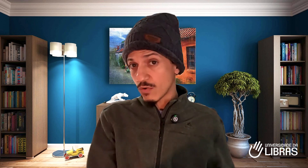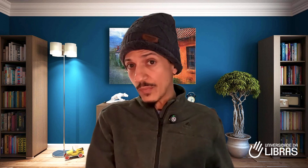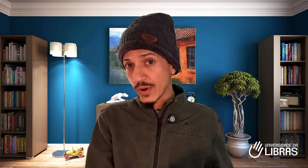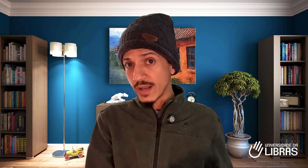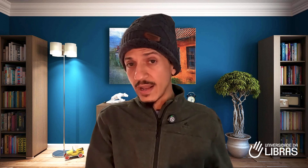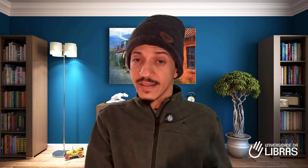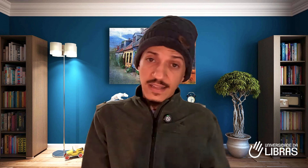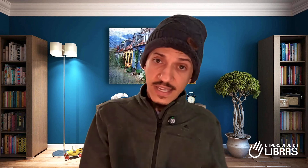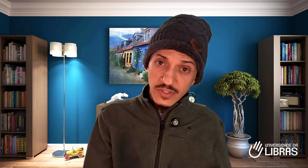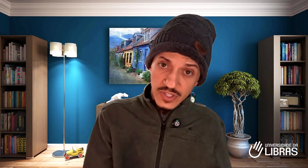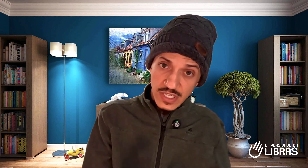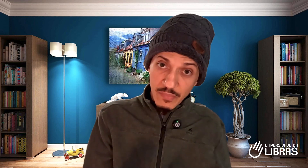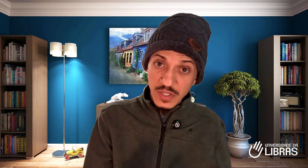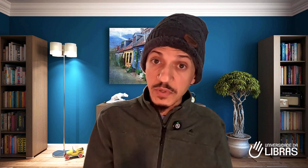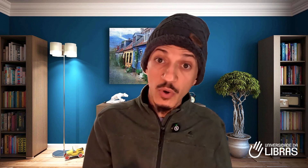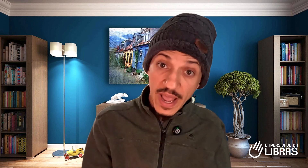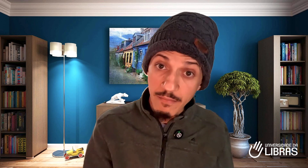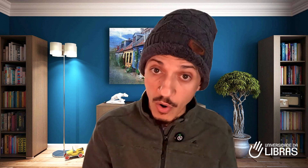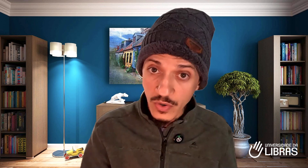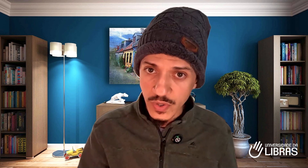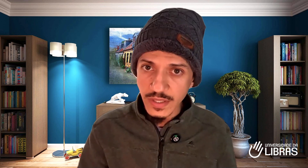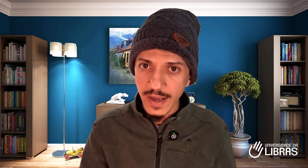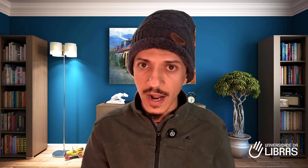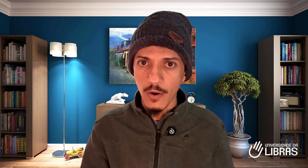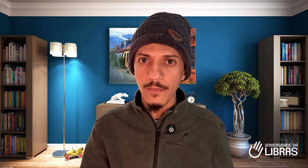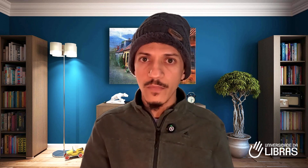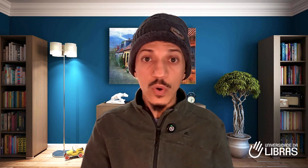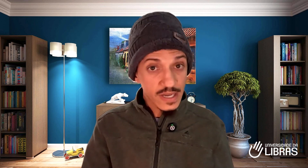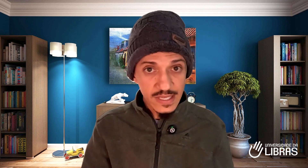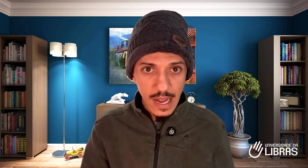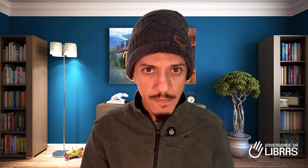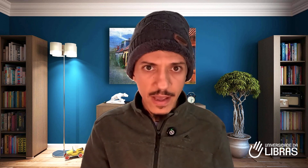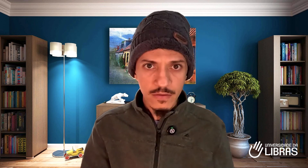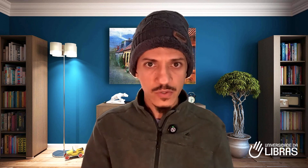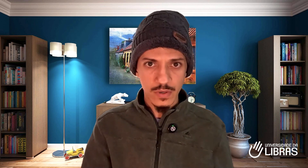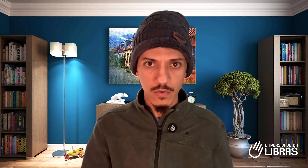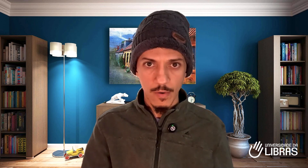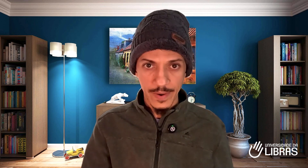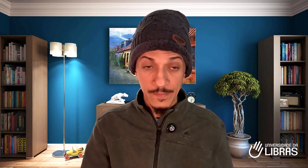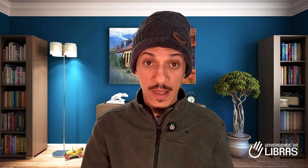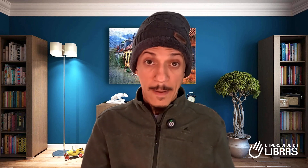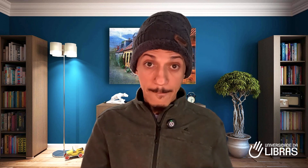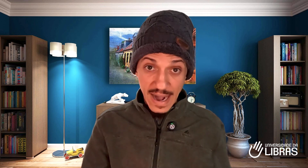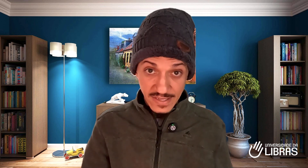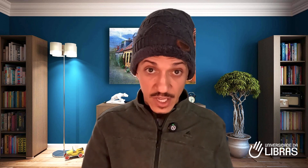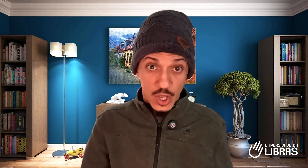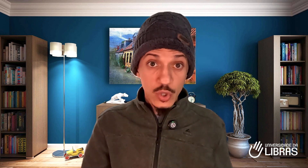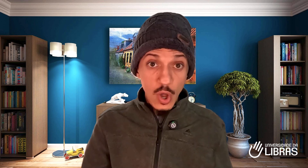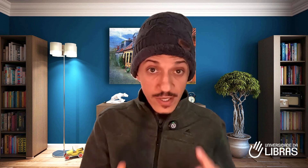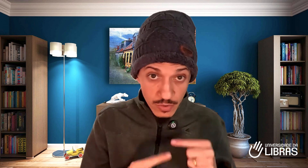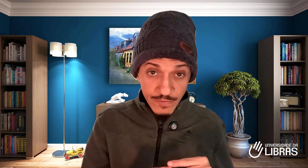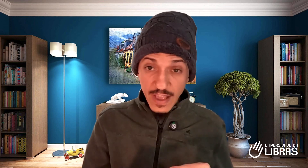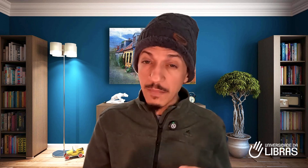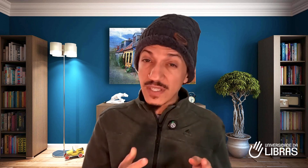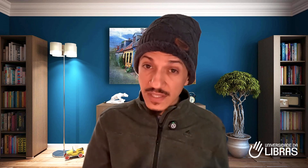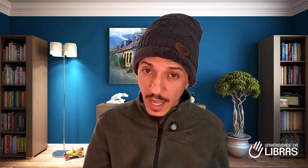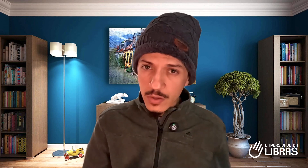aquilo ali, dentro de 7 dias você pode pedir o reembolso integral, o cancelamento da sua compra. Mas nós confiamos tanto no